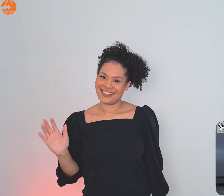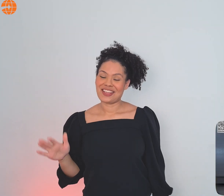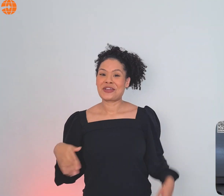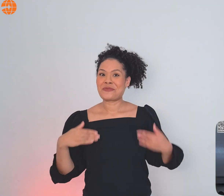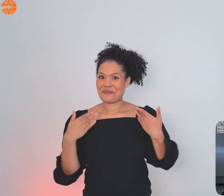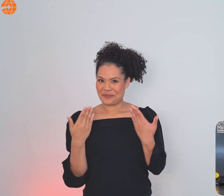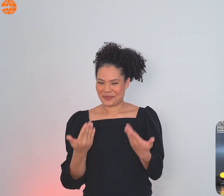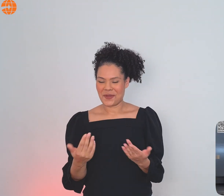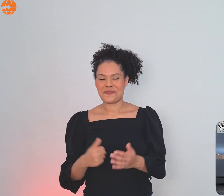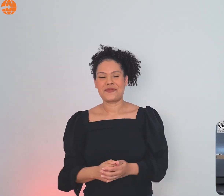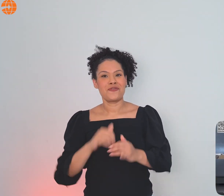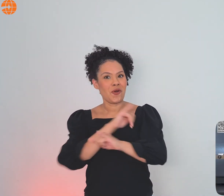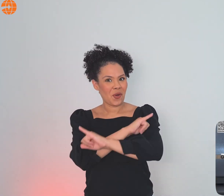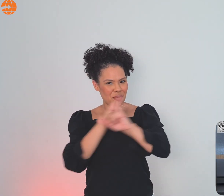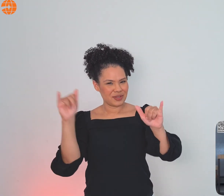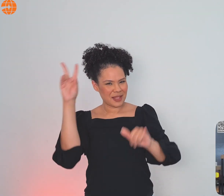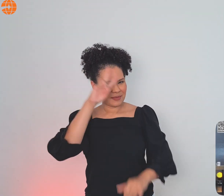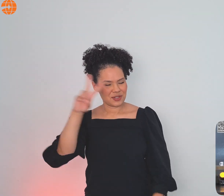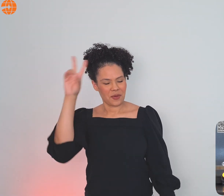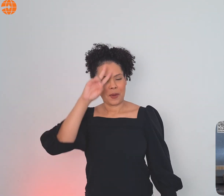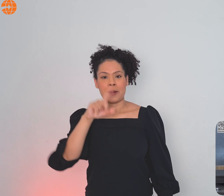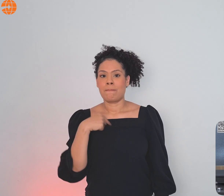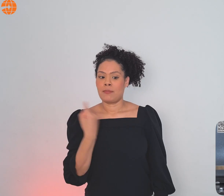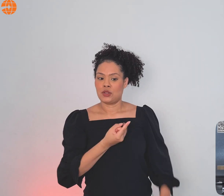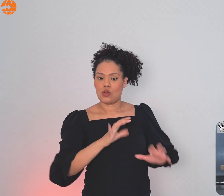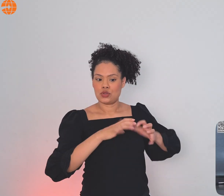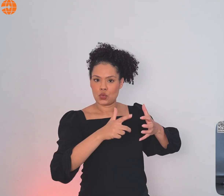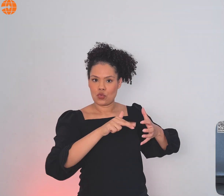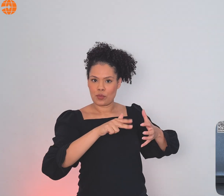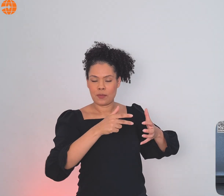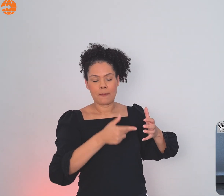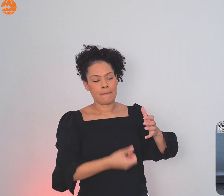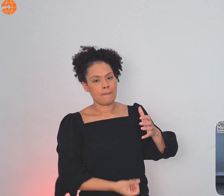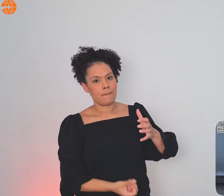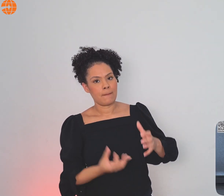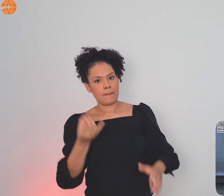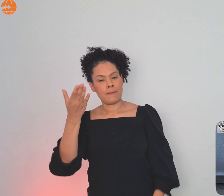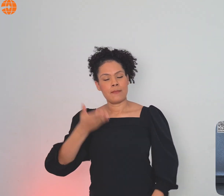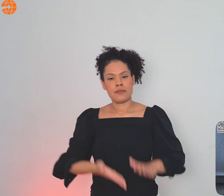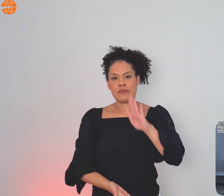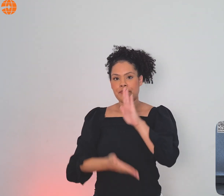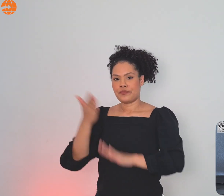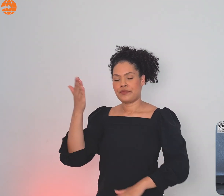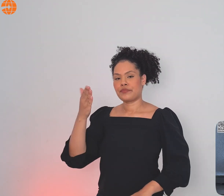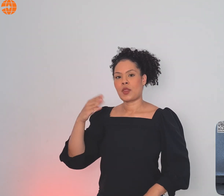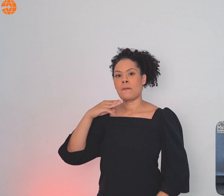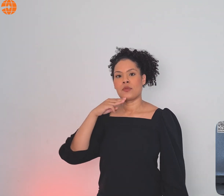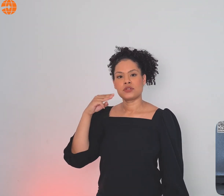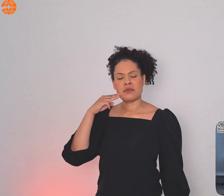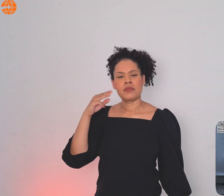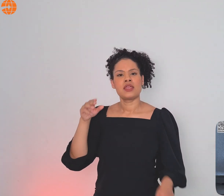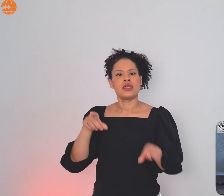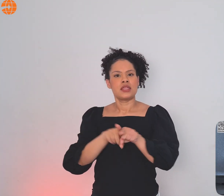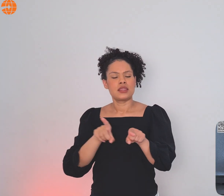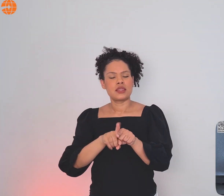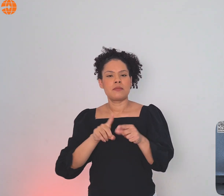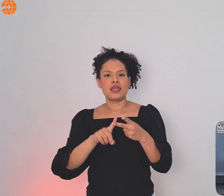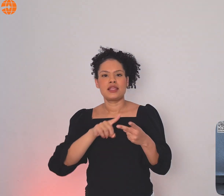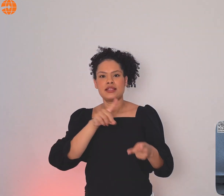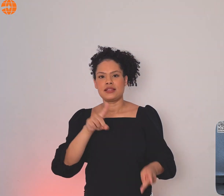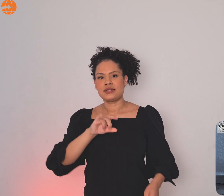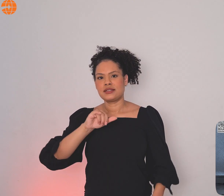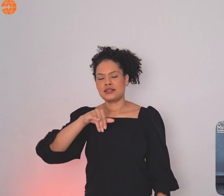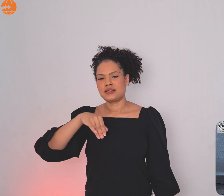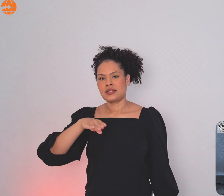nós fomos para Moçambique e fomos também ao Zimbábue e fizemos todo o trajeto